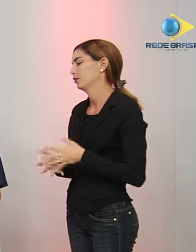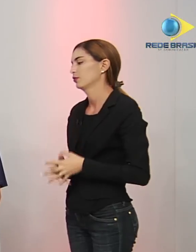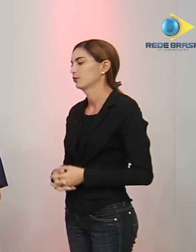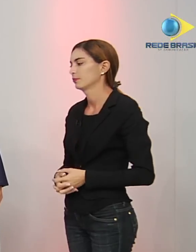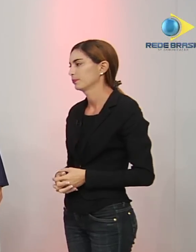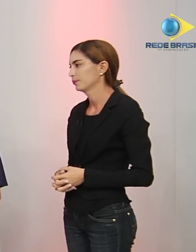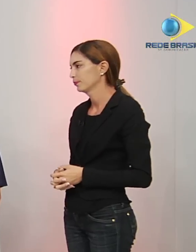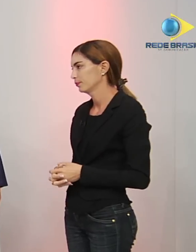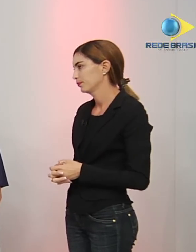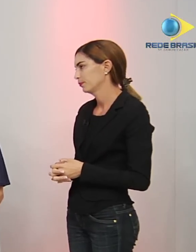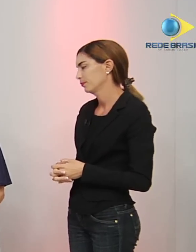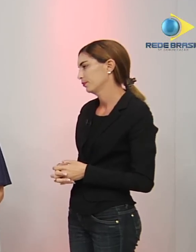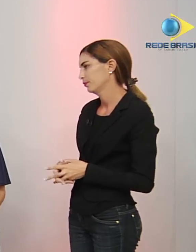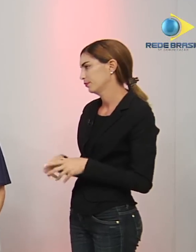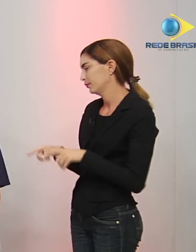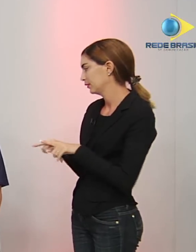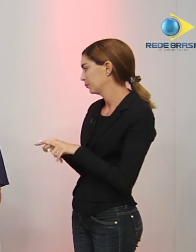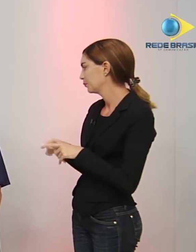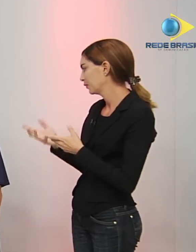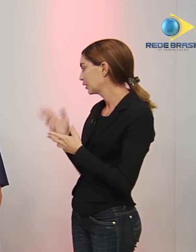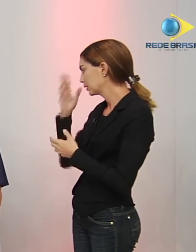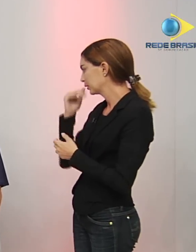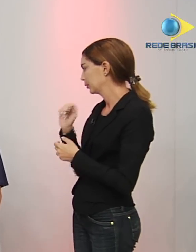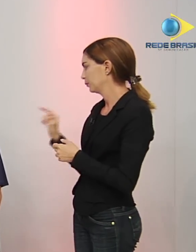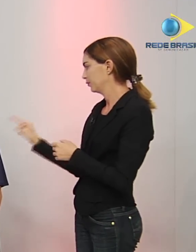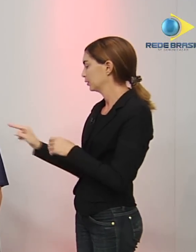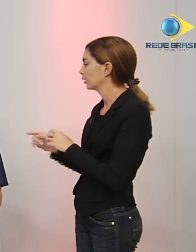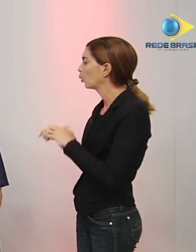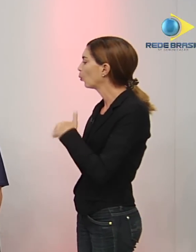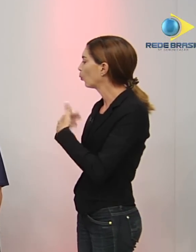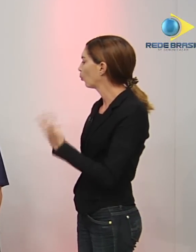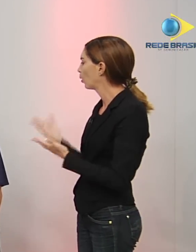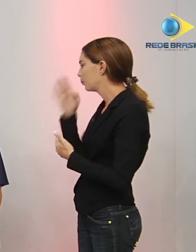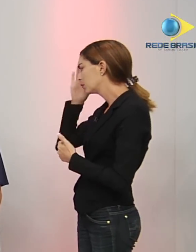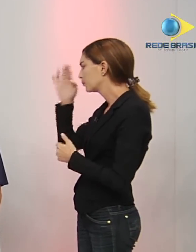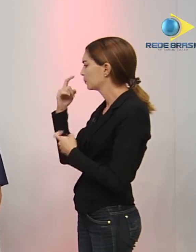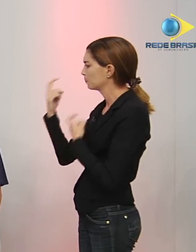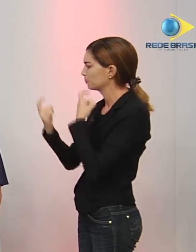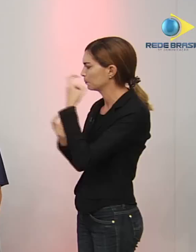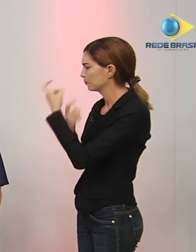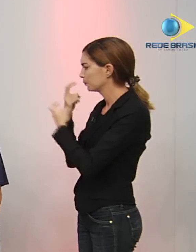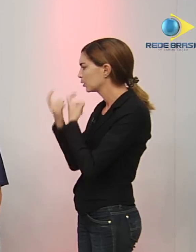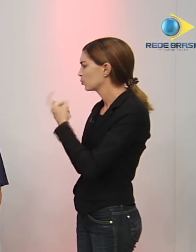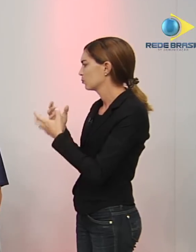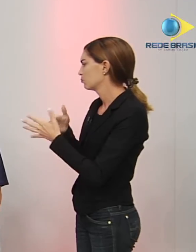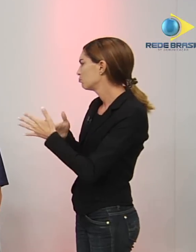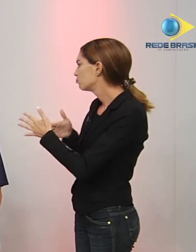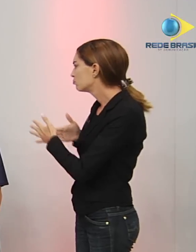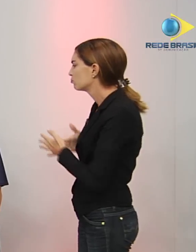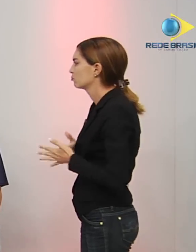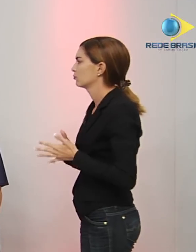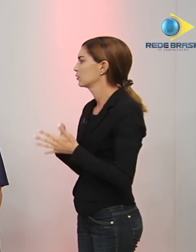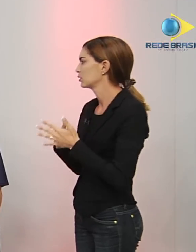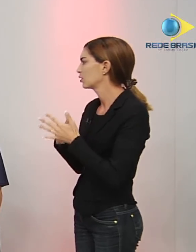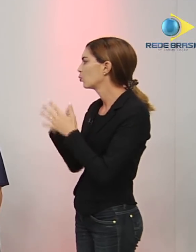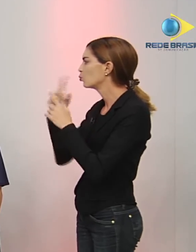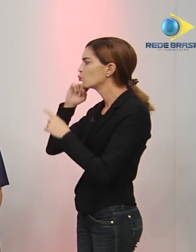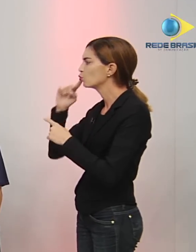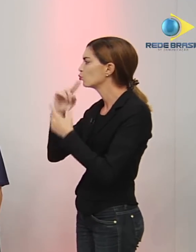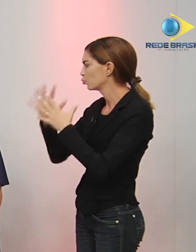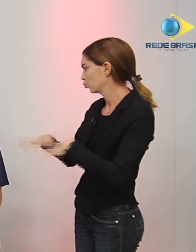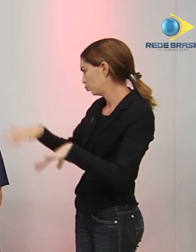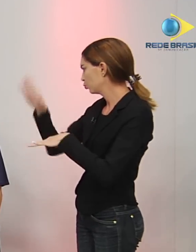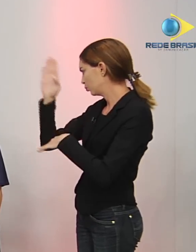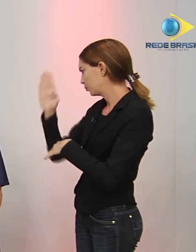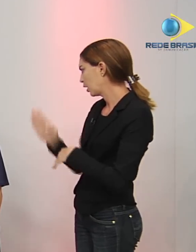também aqui saber também, da Roberta, justamente quais as principais preocupações, dificuldades, que o público surdo no